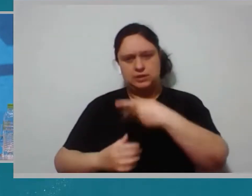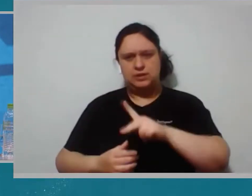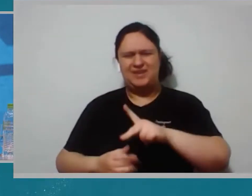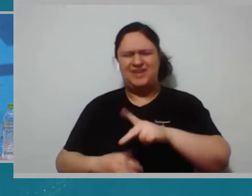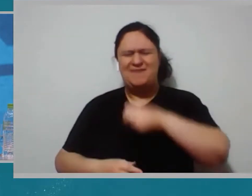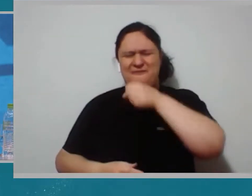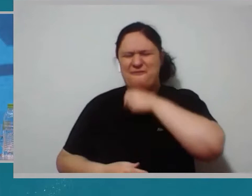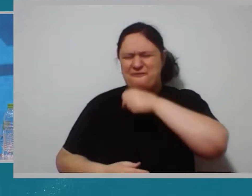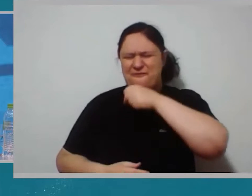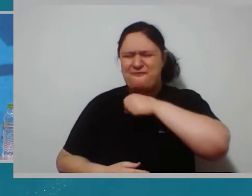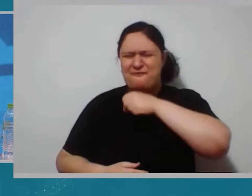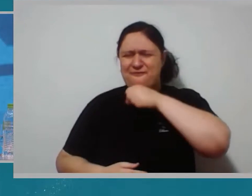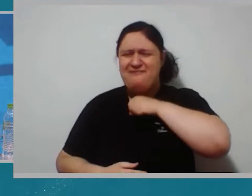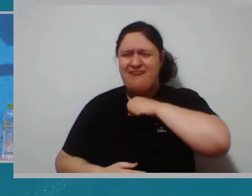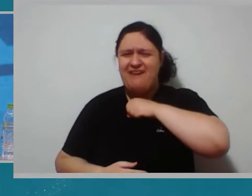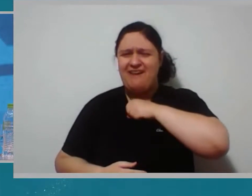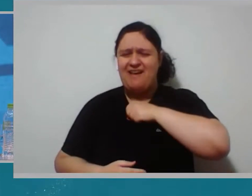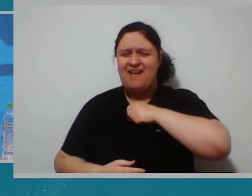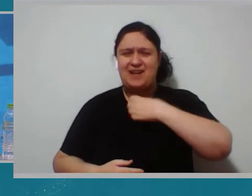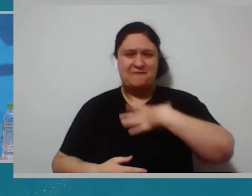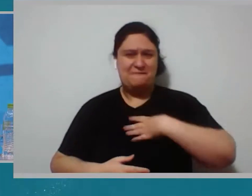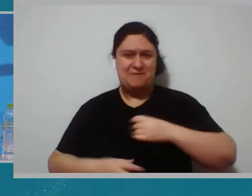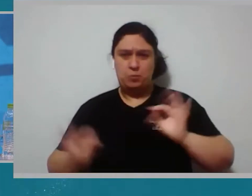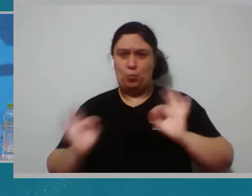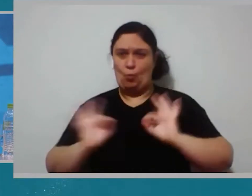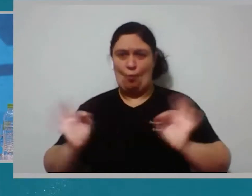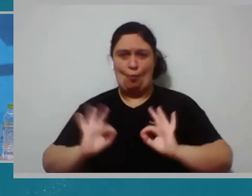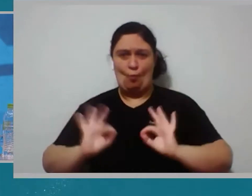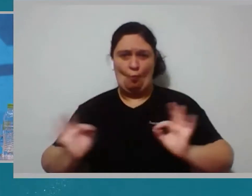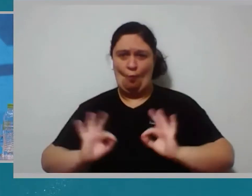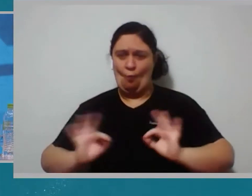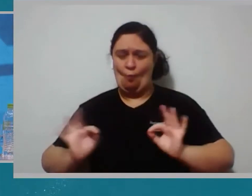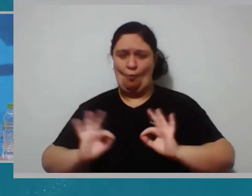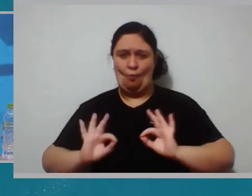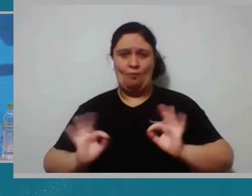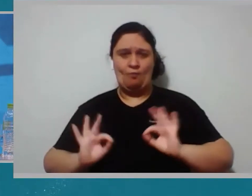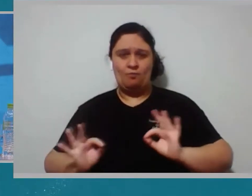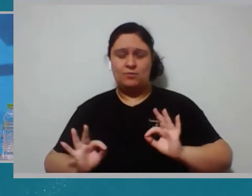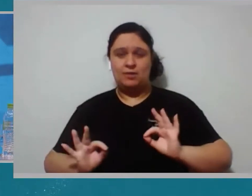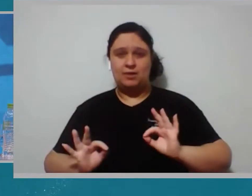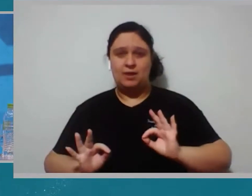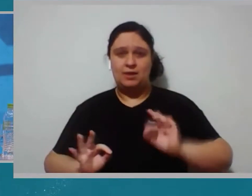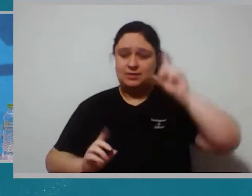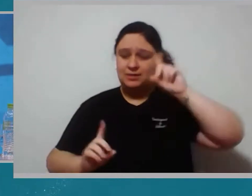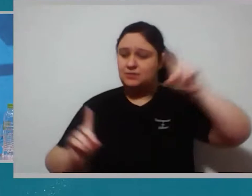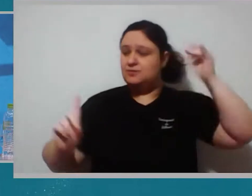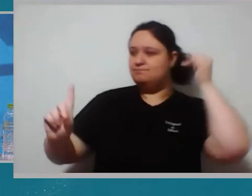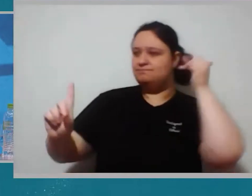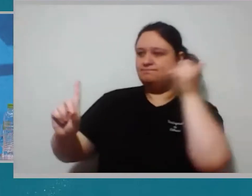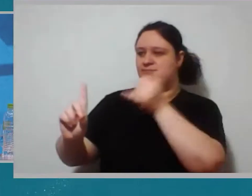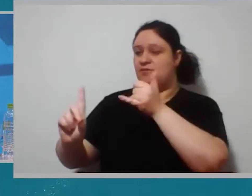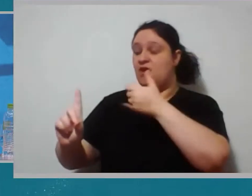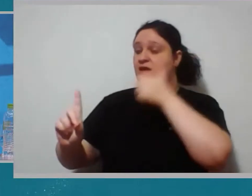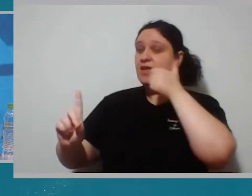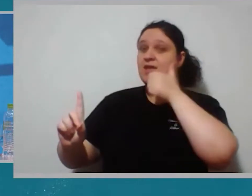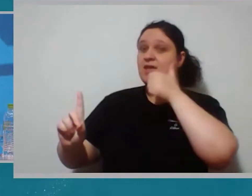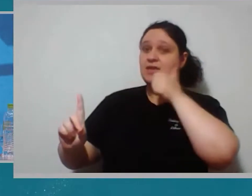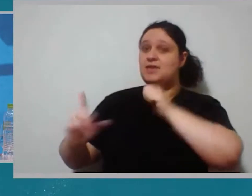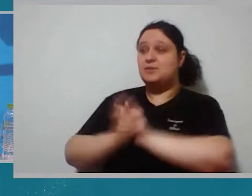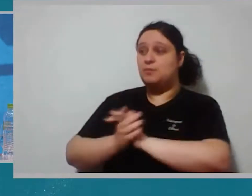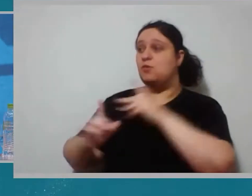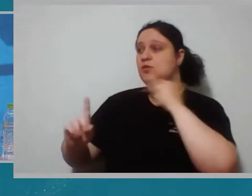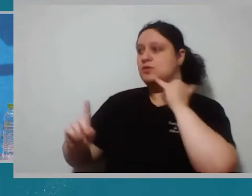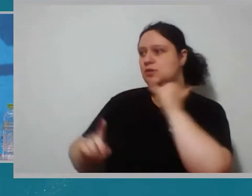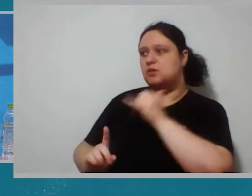não podia mais ter filhos. Aí, de repente, o Senhor fez milagre nela e ela